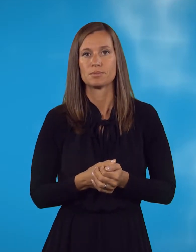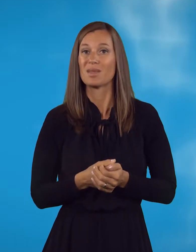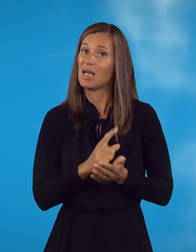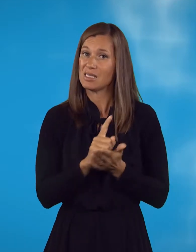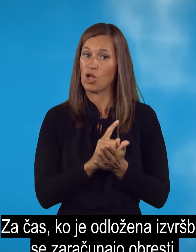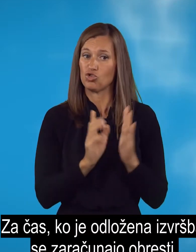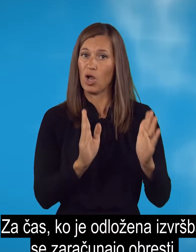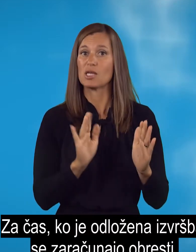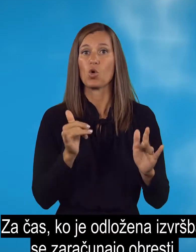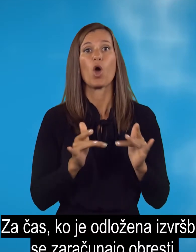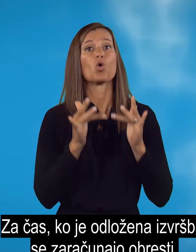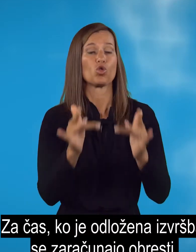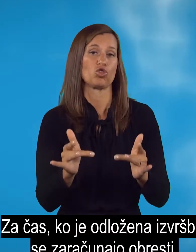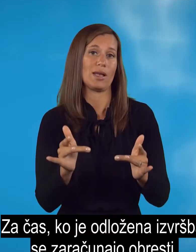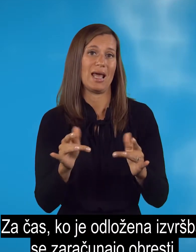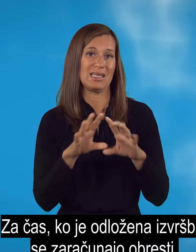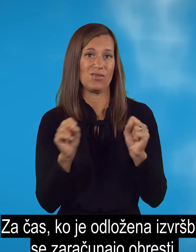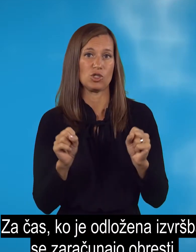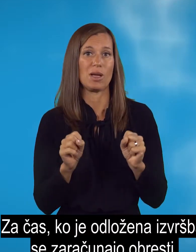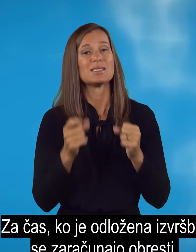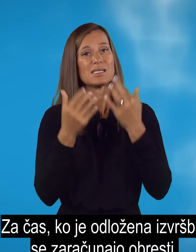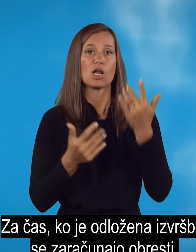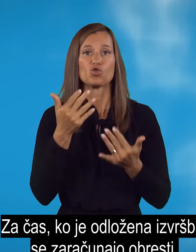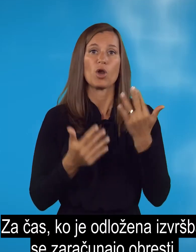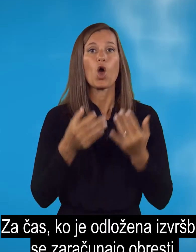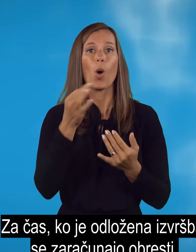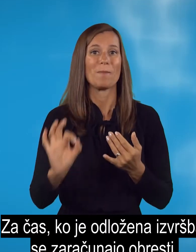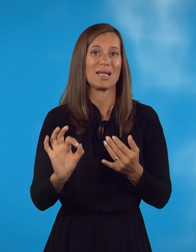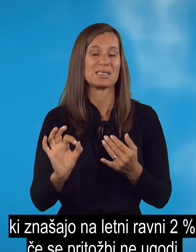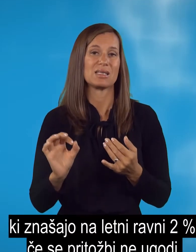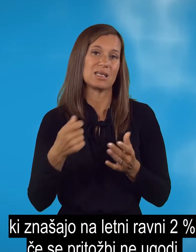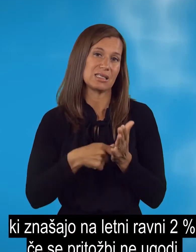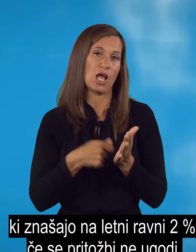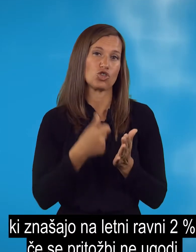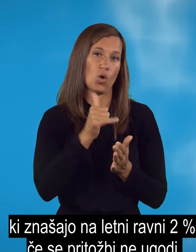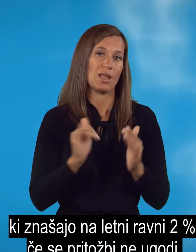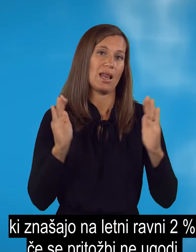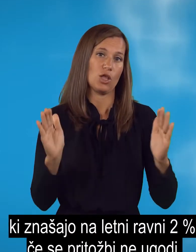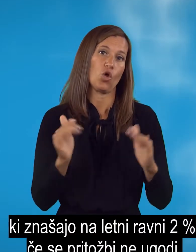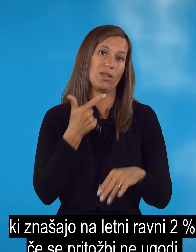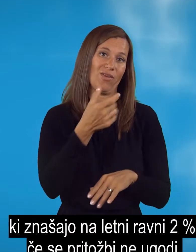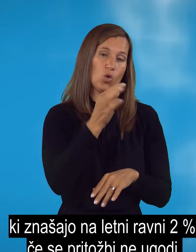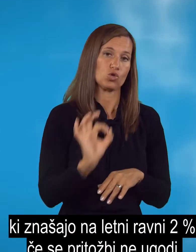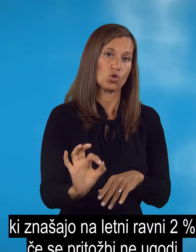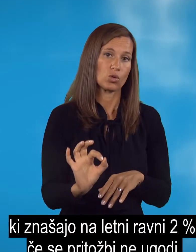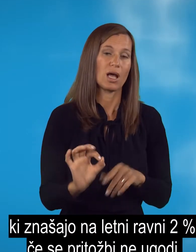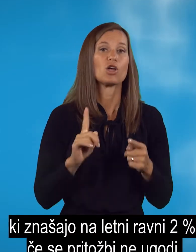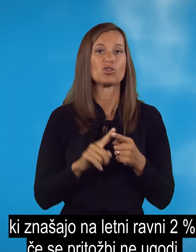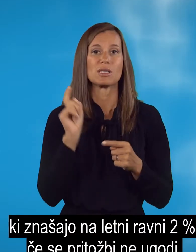Za čas, ko je odložena izvršba, se zaračunajo obresti, ki znašajo na letni ravni 2%, če se